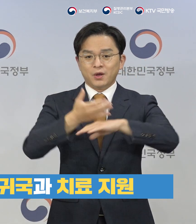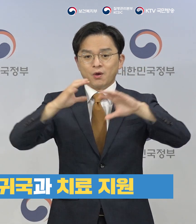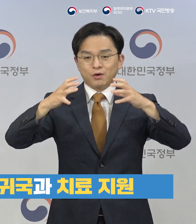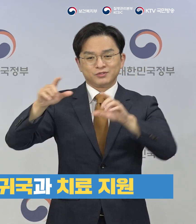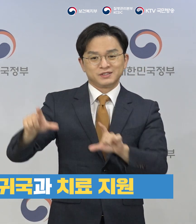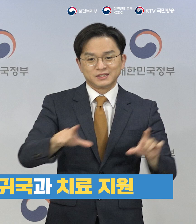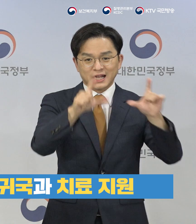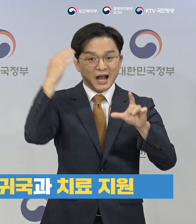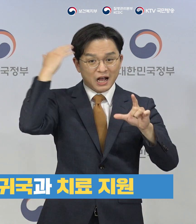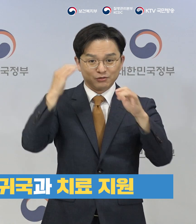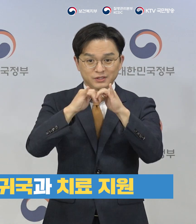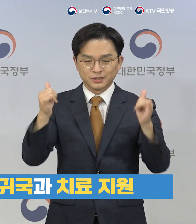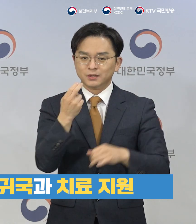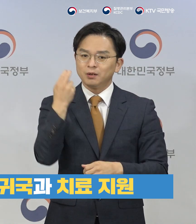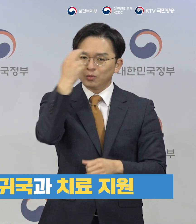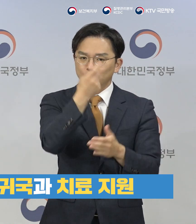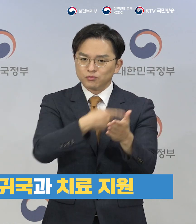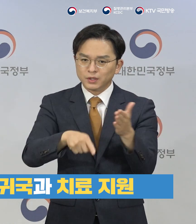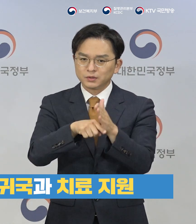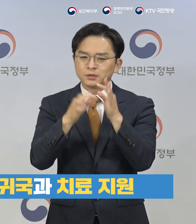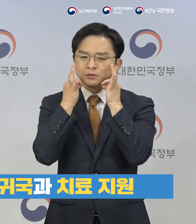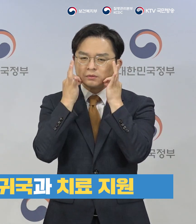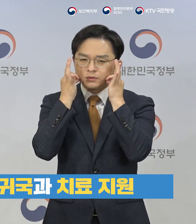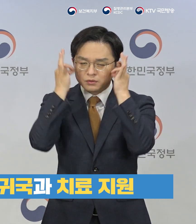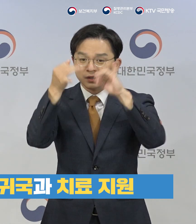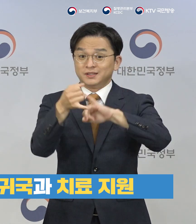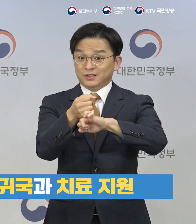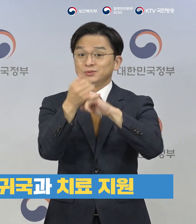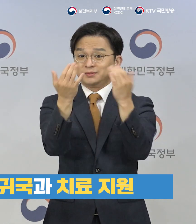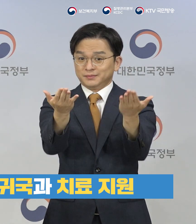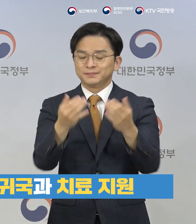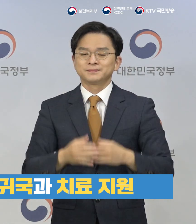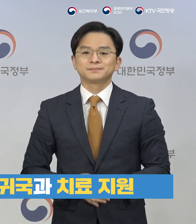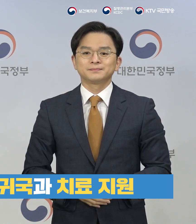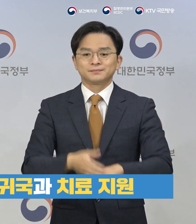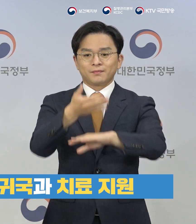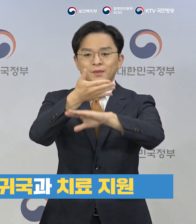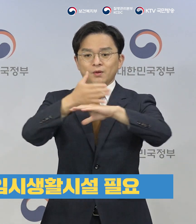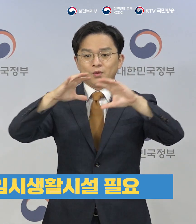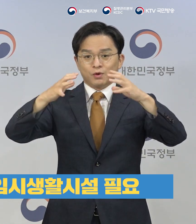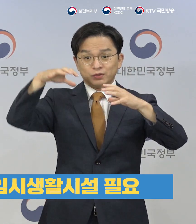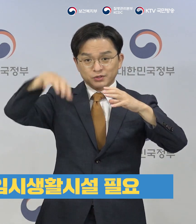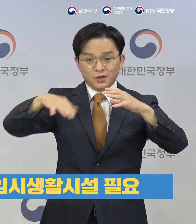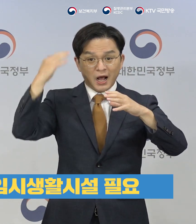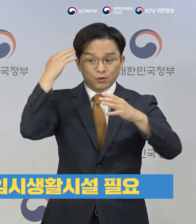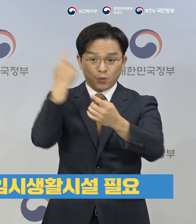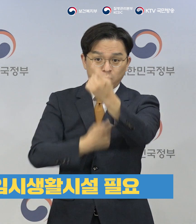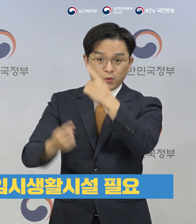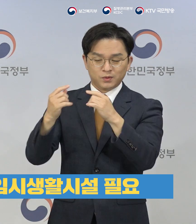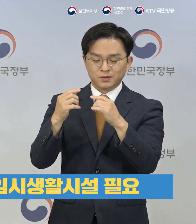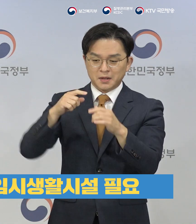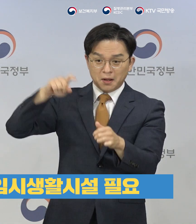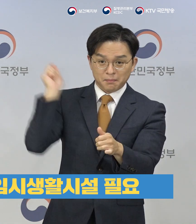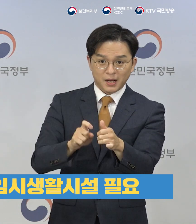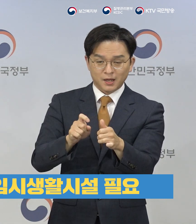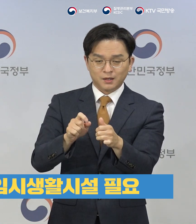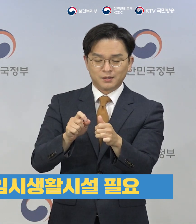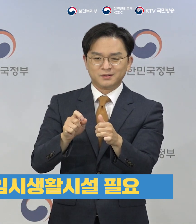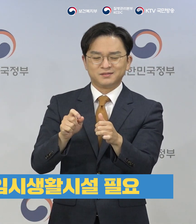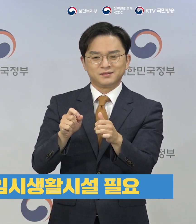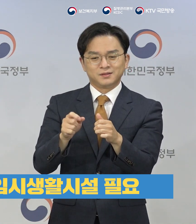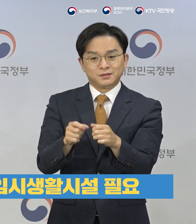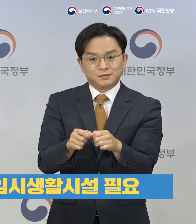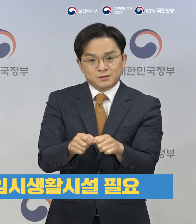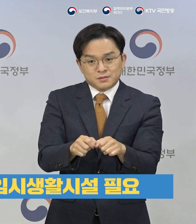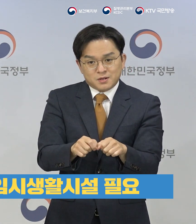점을 잊지 않고 앞으로도 우리 국민의 보호를 위해 최선을 다할 것입니다. 증가하는 해유입 환자에 효과적으로